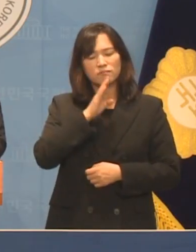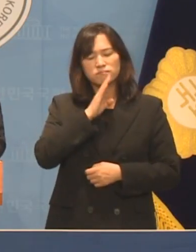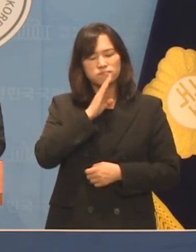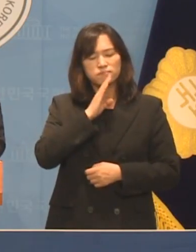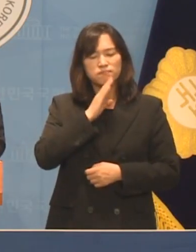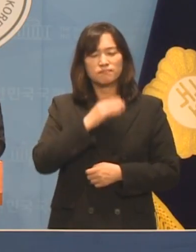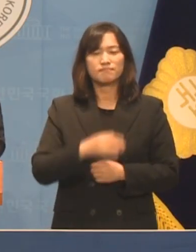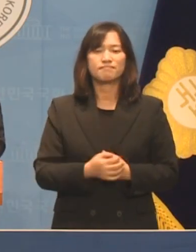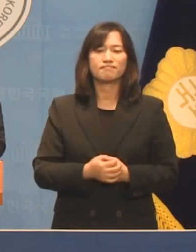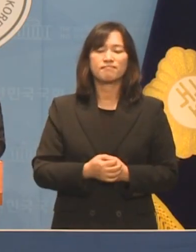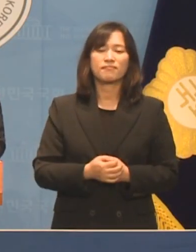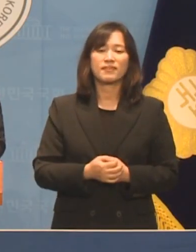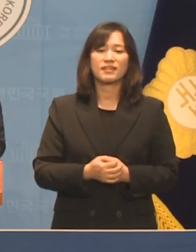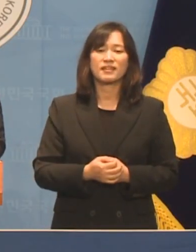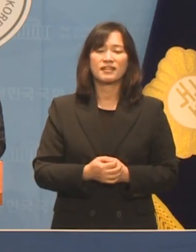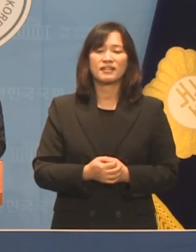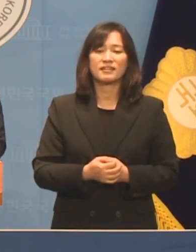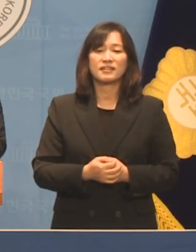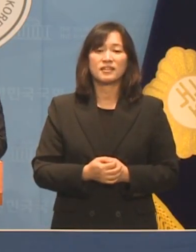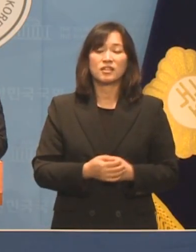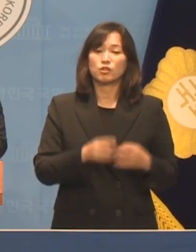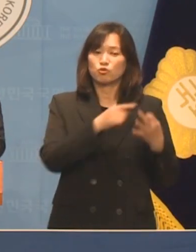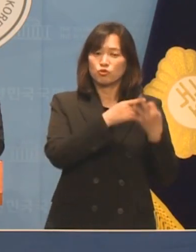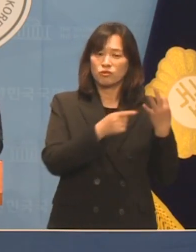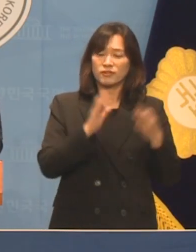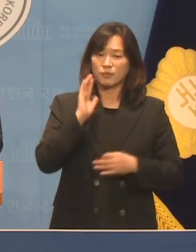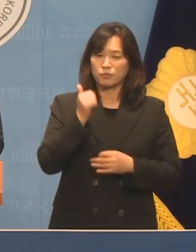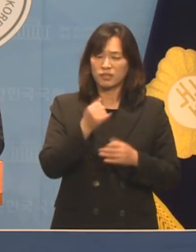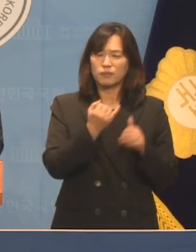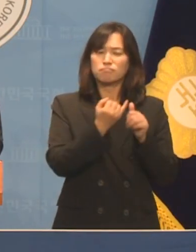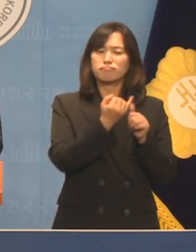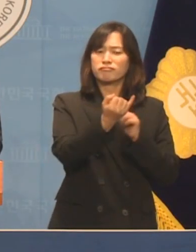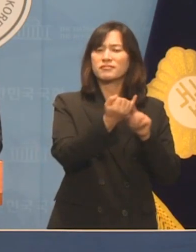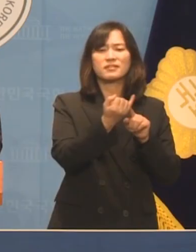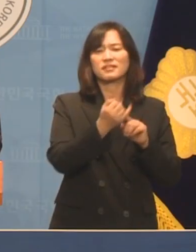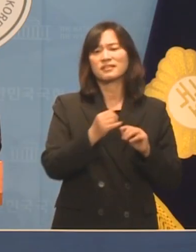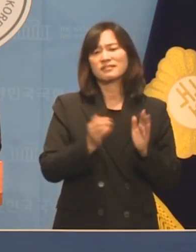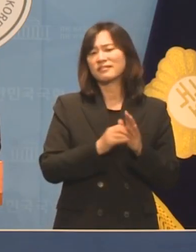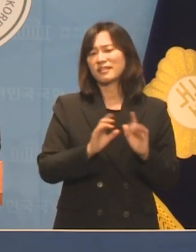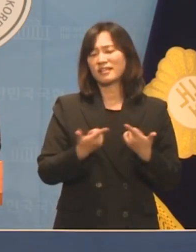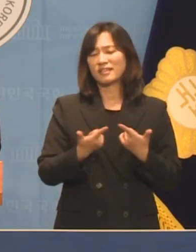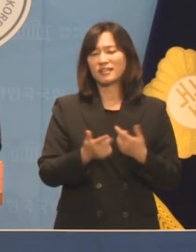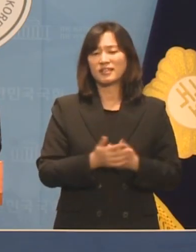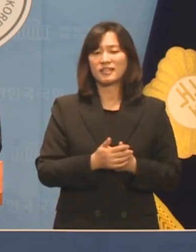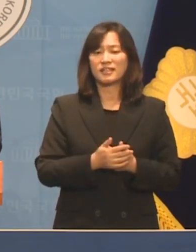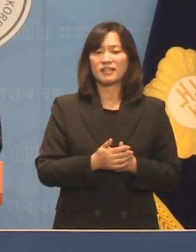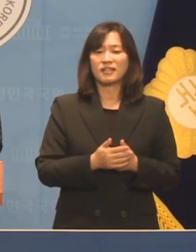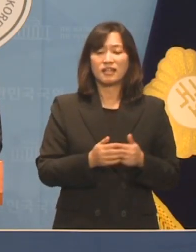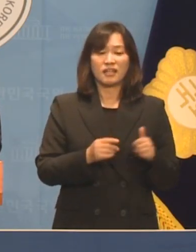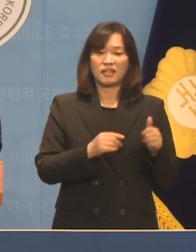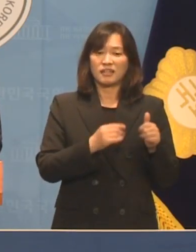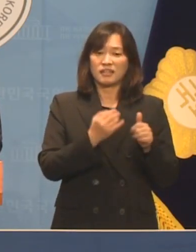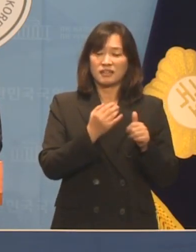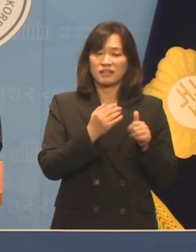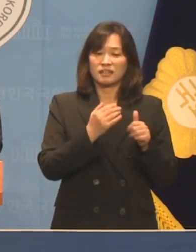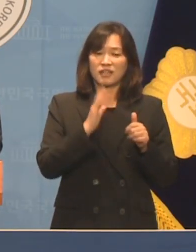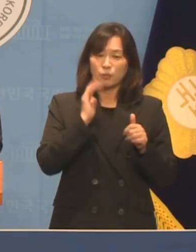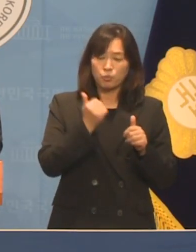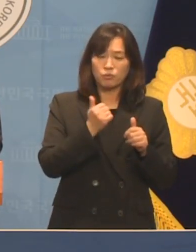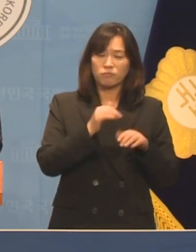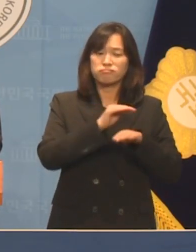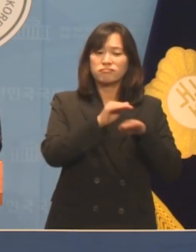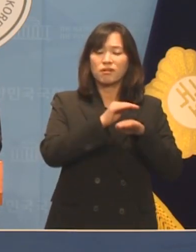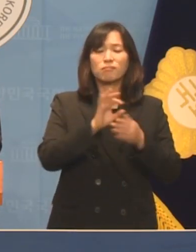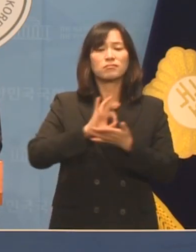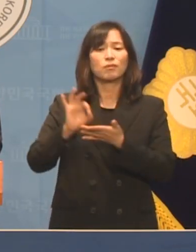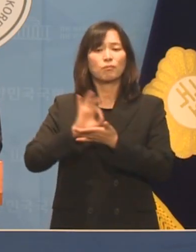아찔합니다. 김건희 여사는 단지 윤석열 대통령의 부인만이 아니었습니다. 대통령의 캐딜락을 타고 이동했고 정당한